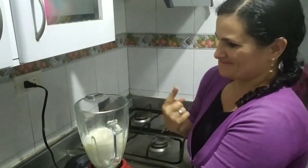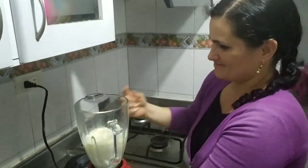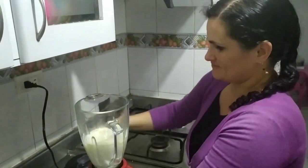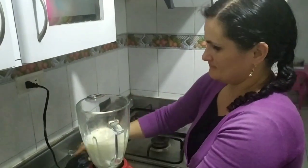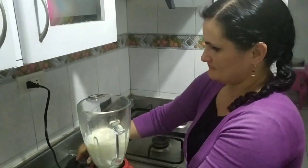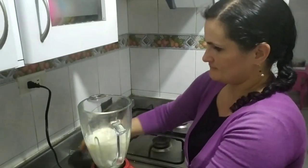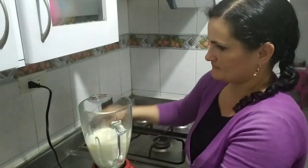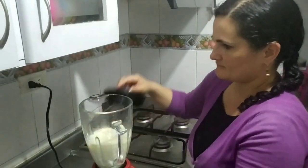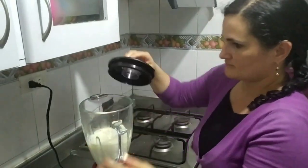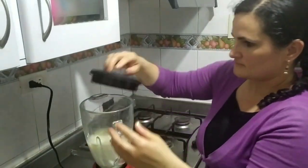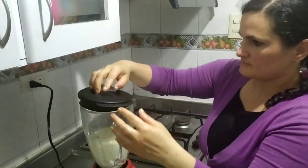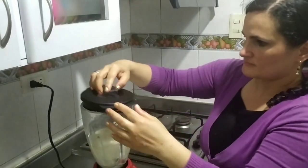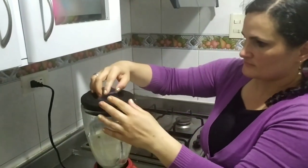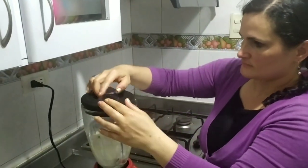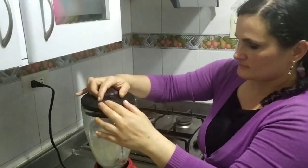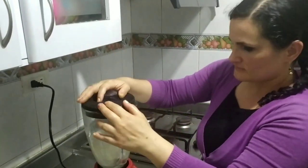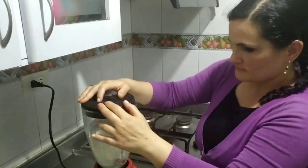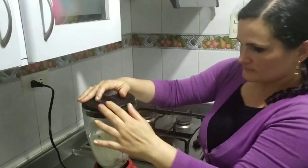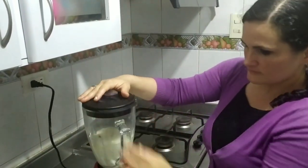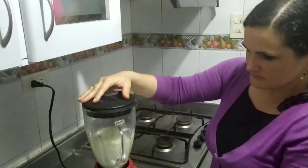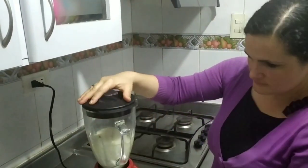Ahora vamos a licuar todos los ingredientes.